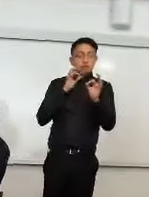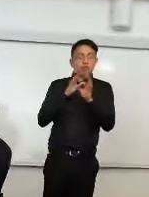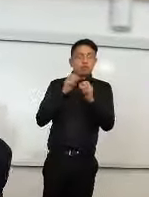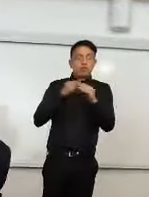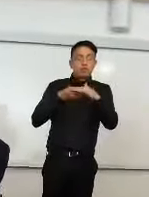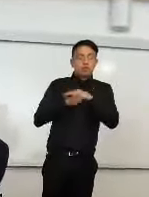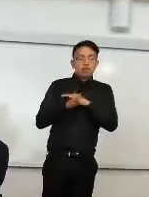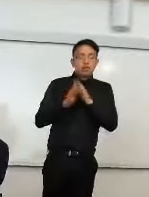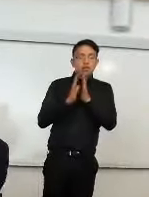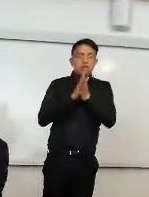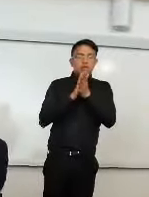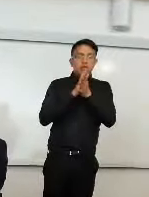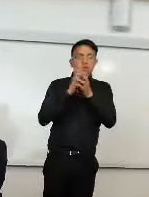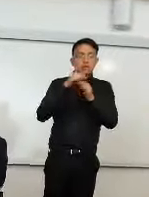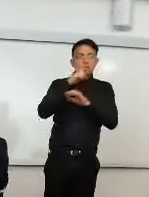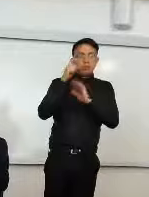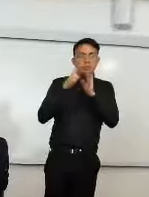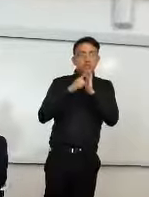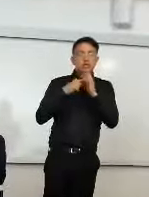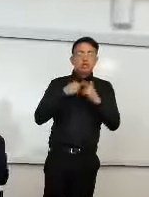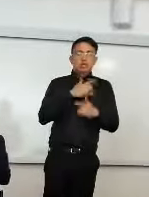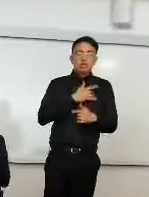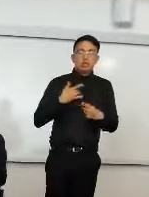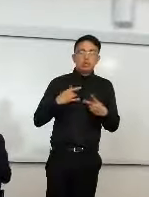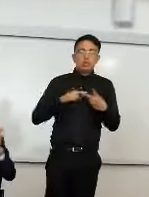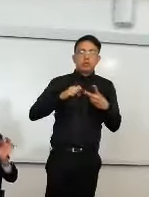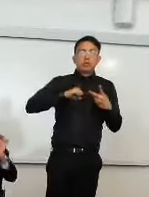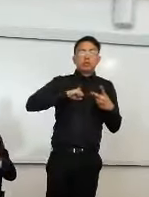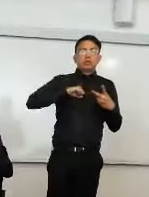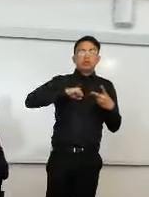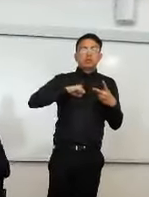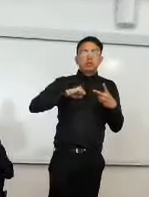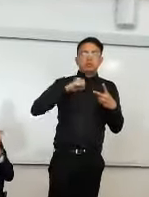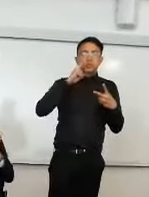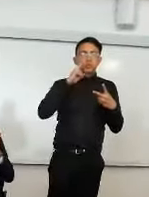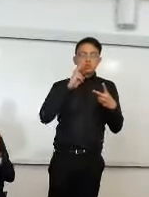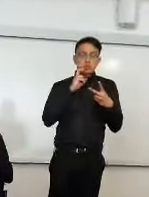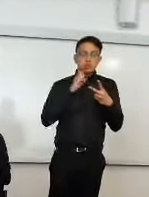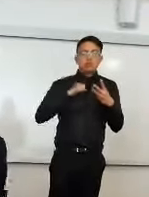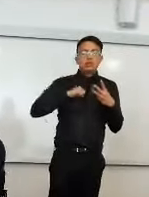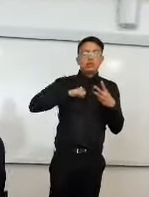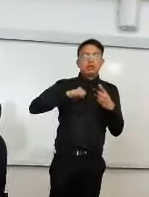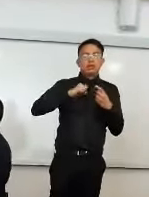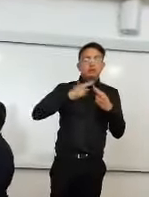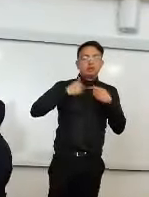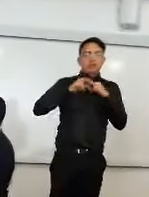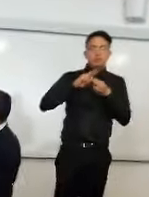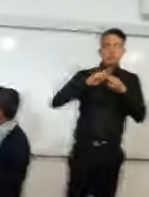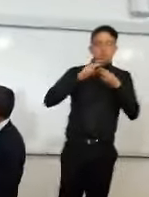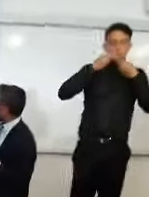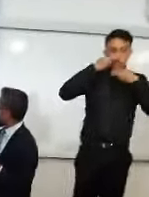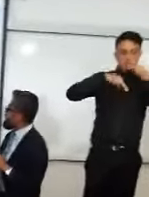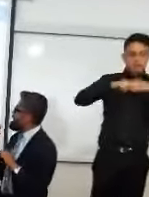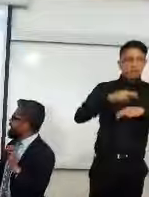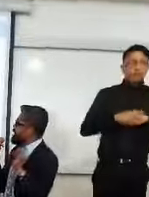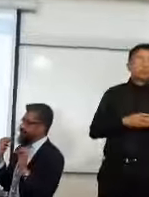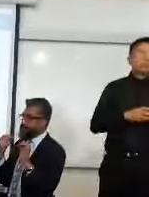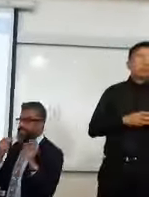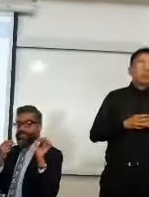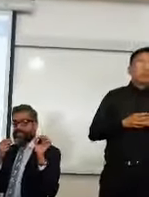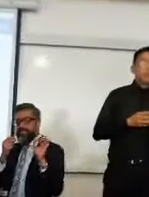información adecuada y suficiente sobre su salud y sus derechos, su salud sexual y reproductiva y sobre sus derechos sexuales y reproductivos.